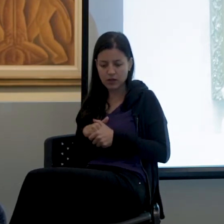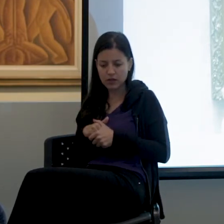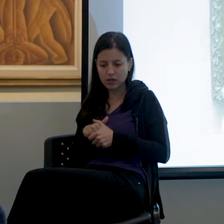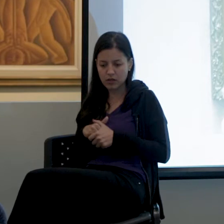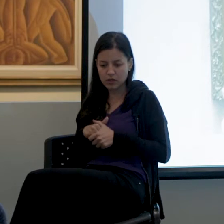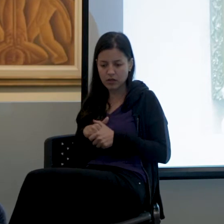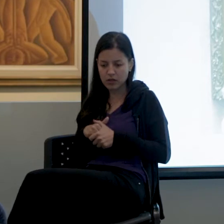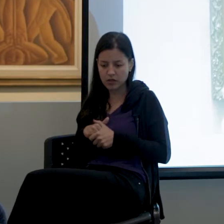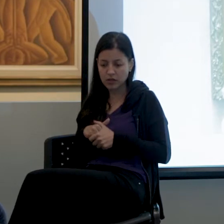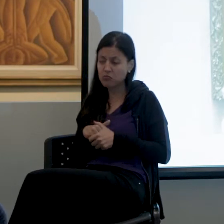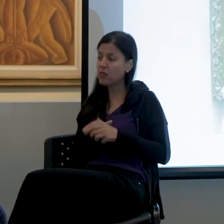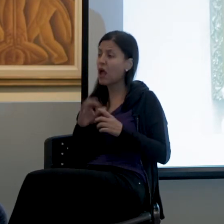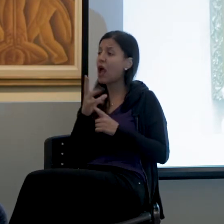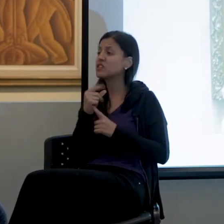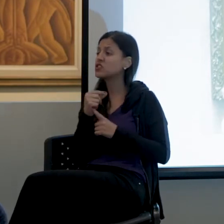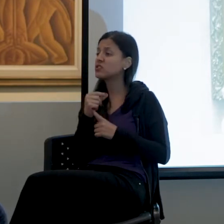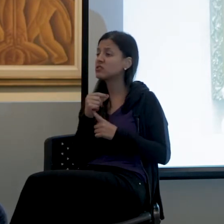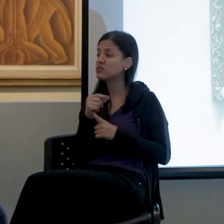podiam ser livres.